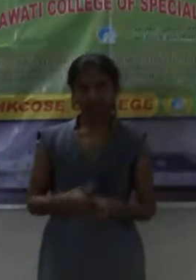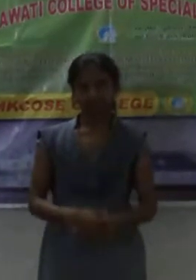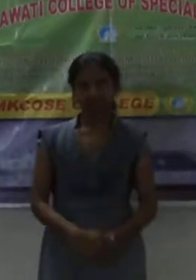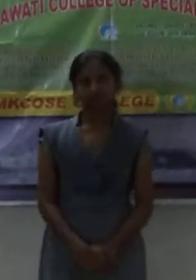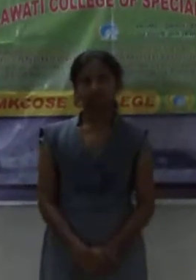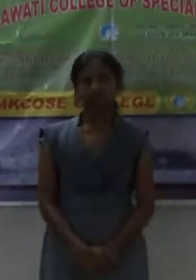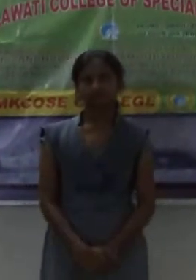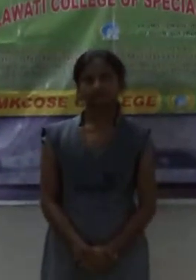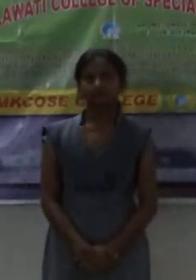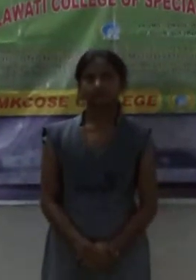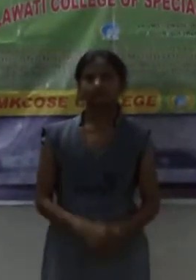फ्राइडे,